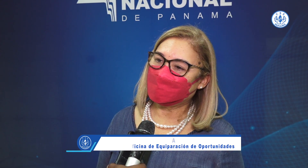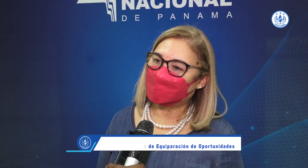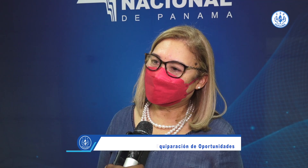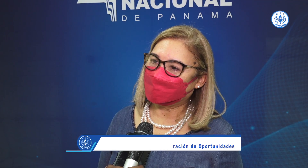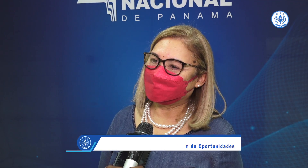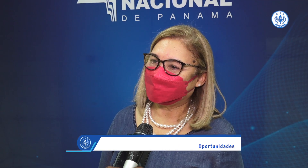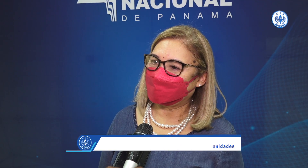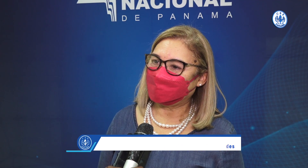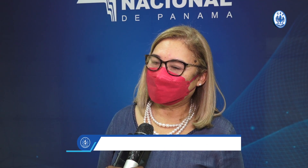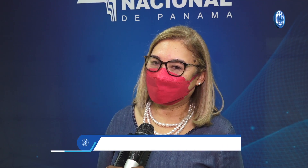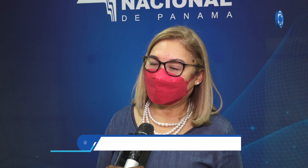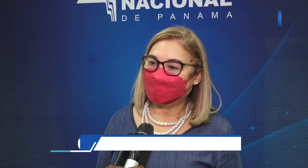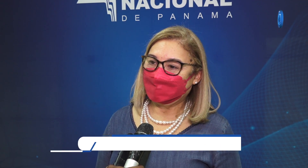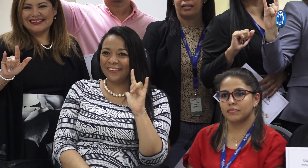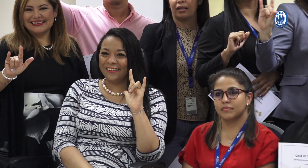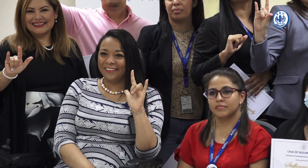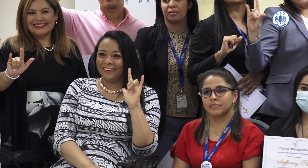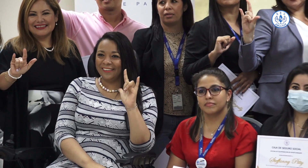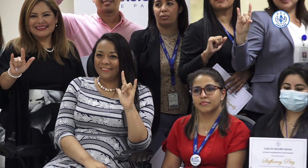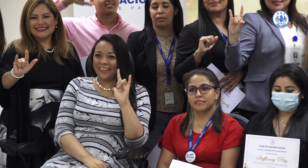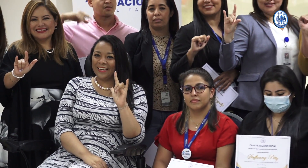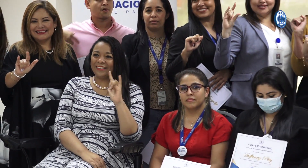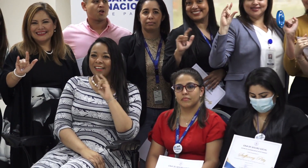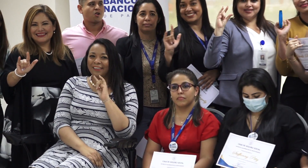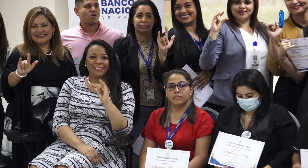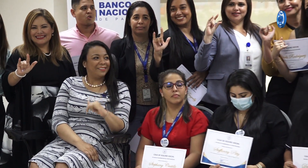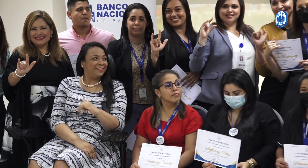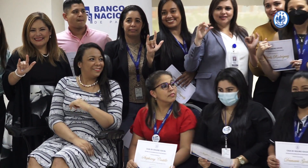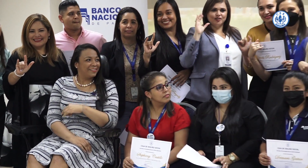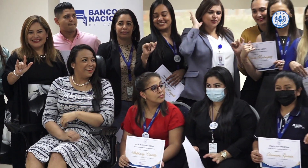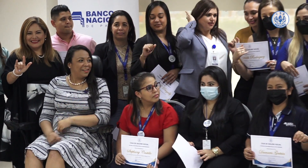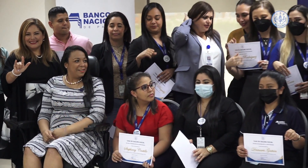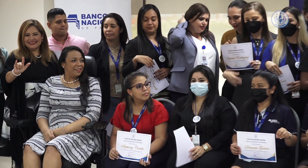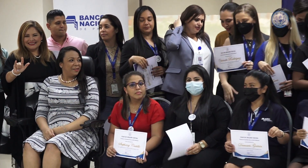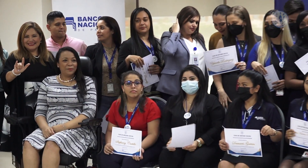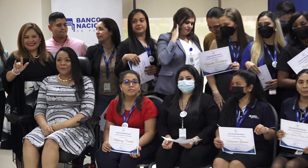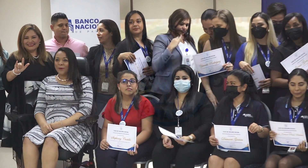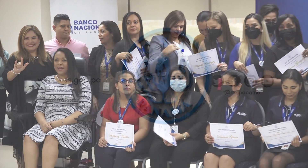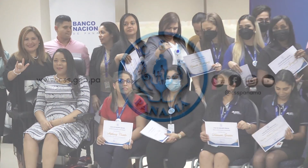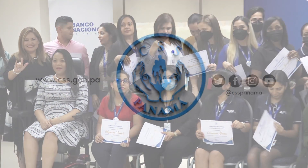el Banco Nacional de Panamá. Caja de Seguro Social.